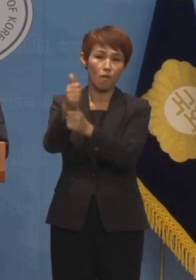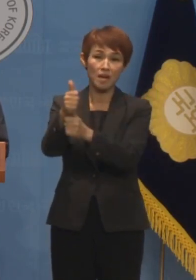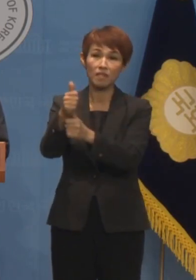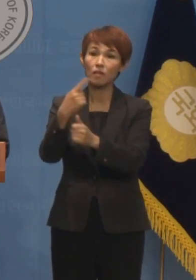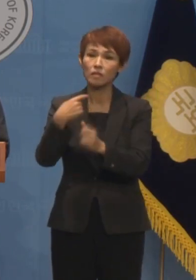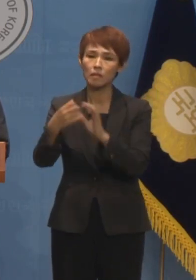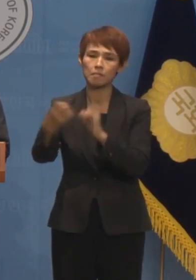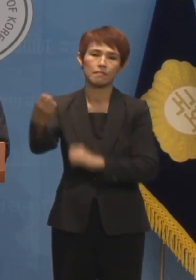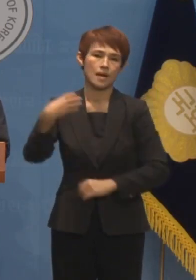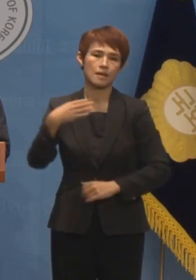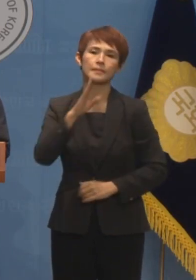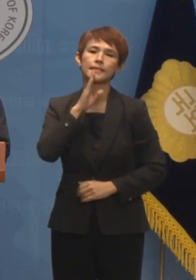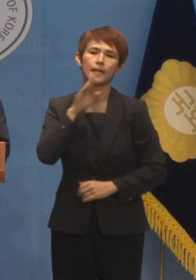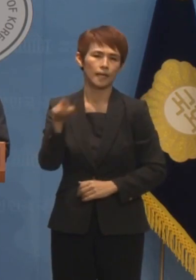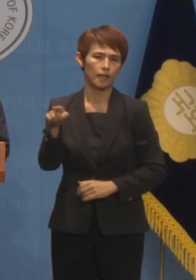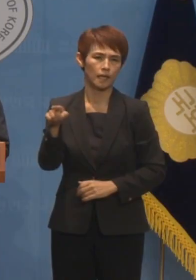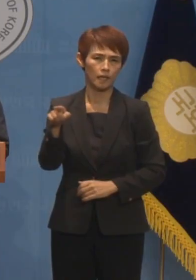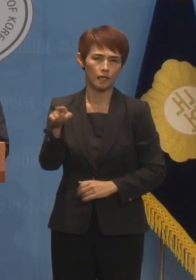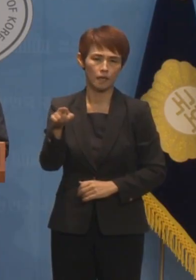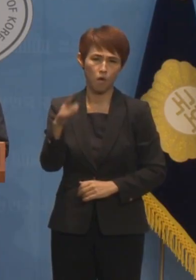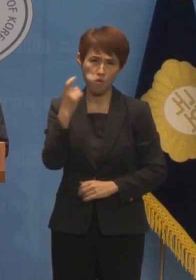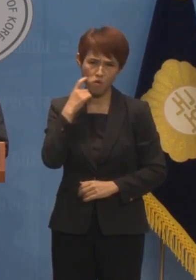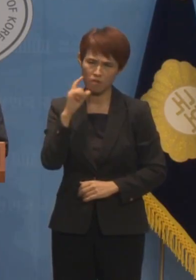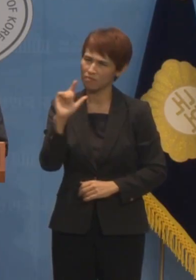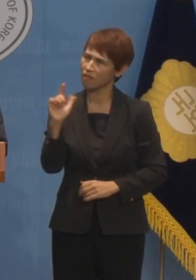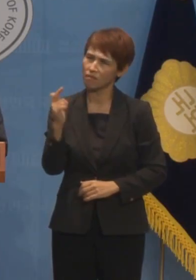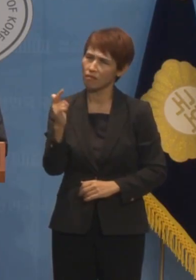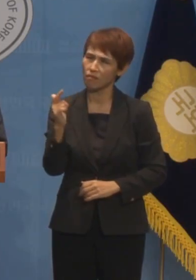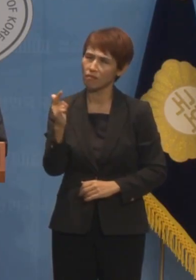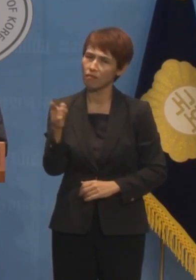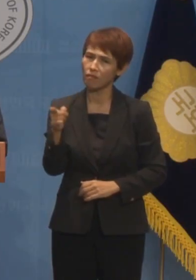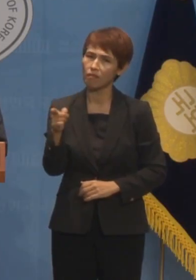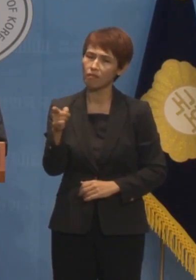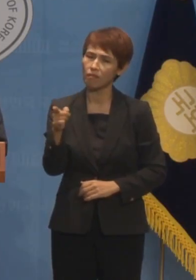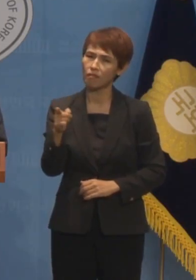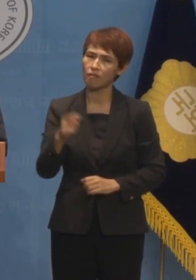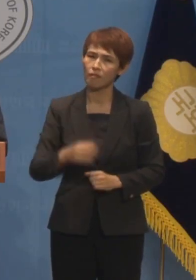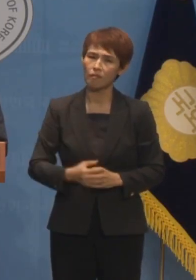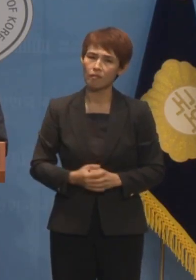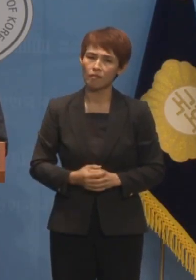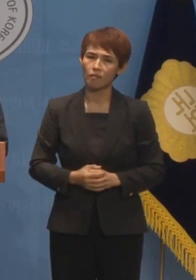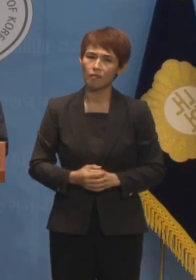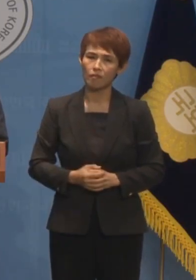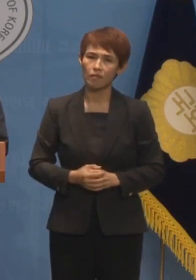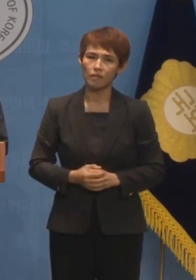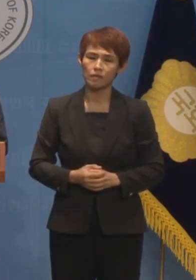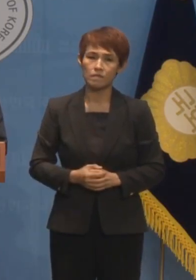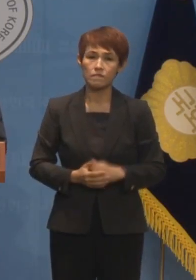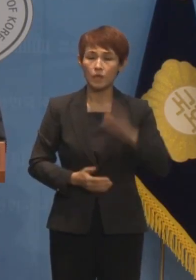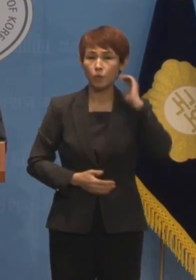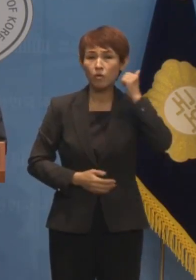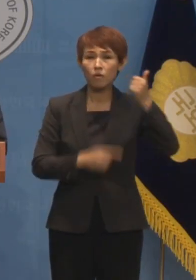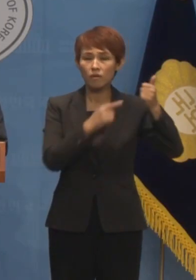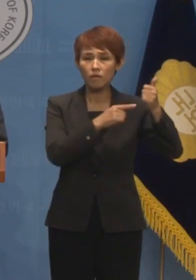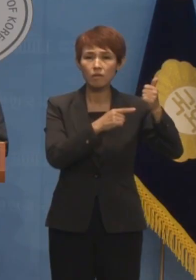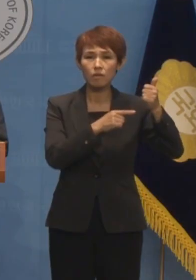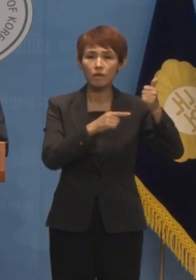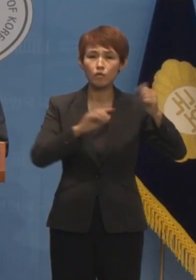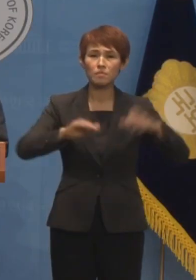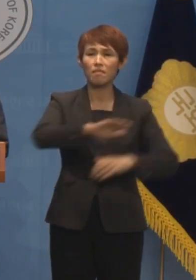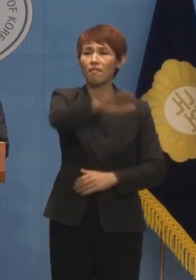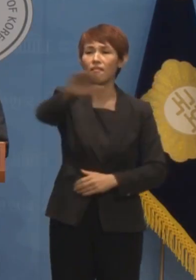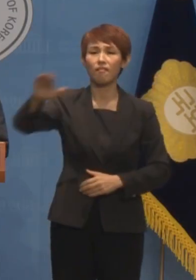증언이 마냥 터무니 없는 소리로만 치부하기도 어렵습니다 대통령이 전국민